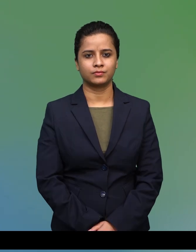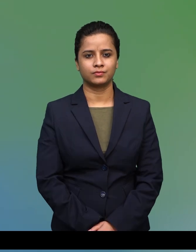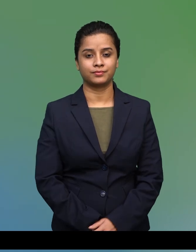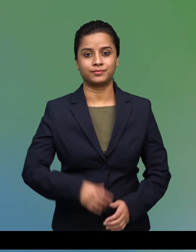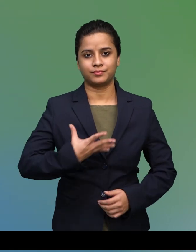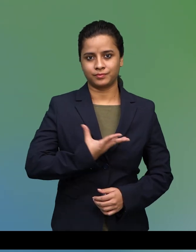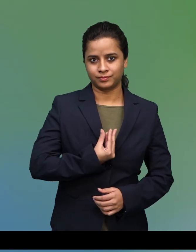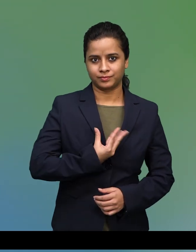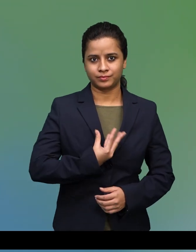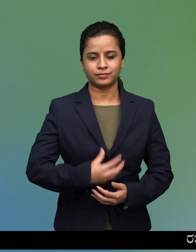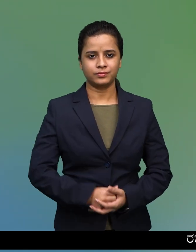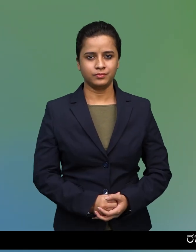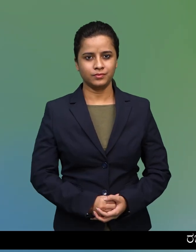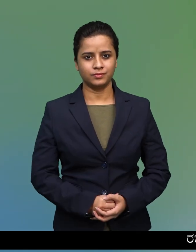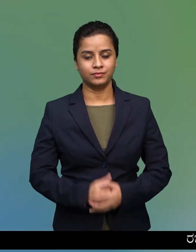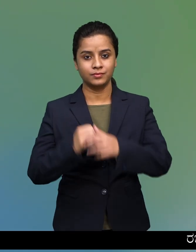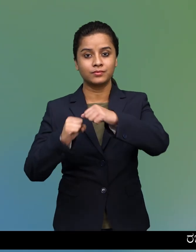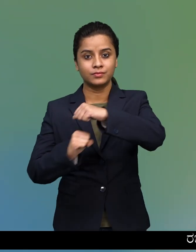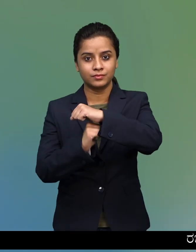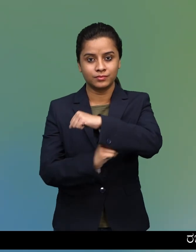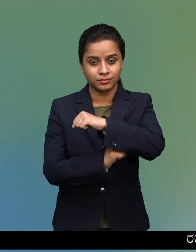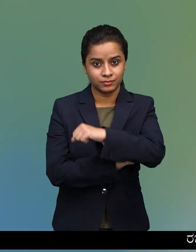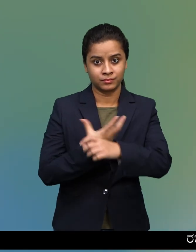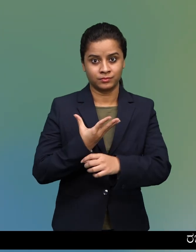ಹೃದಯ ರಚನೆಯ ಮತ್ತು ಕಾರ್ಯಗಳು.